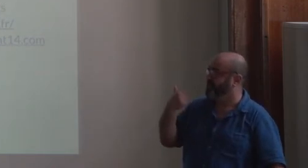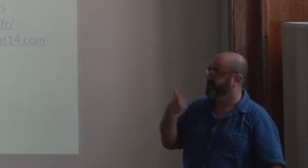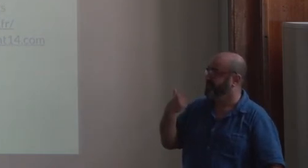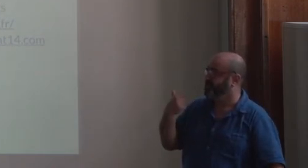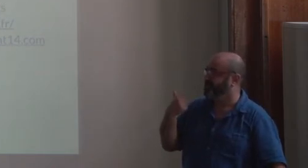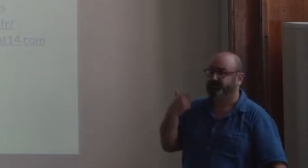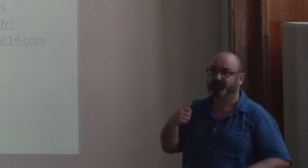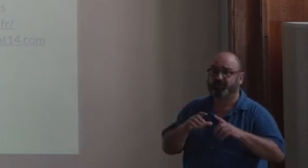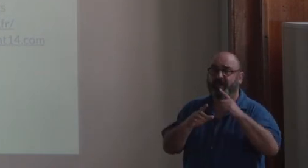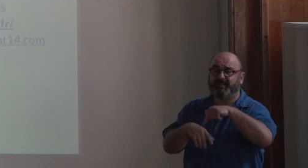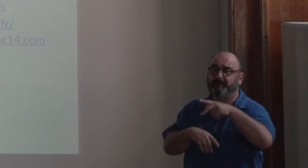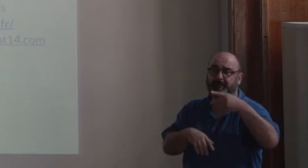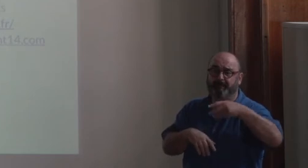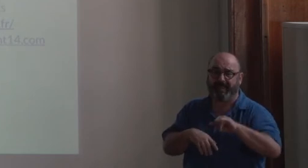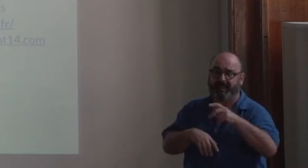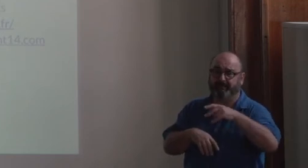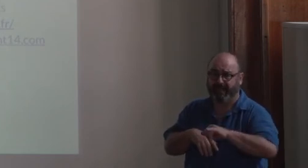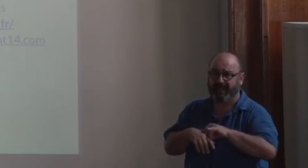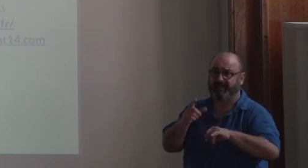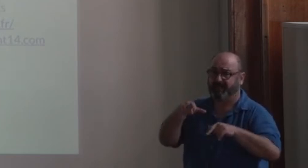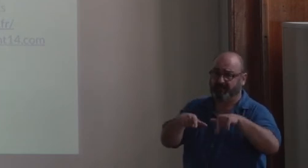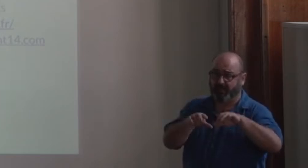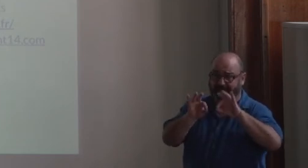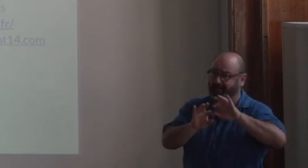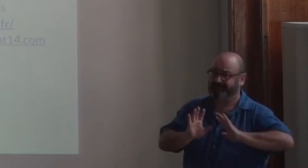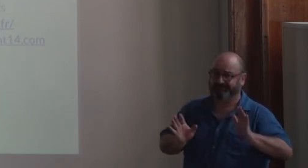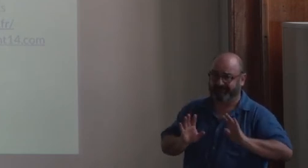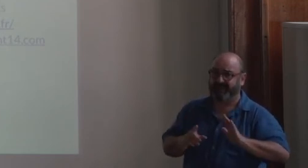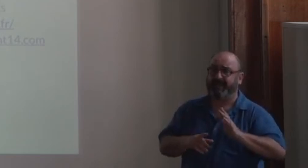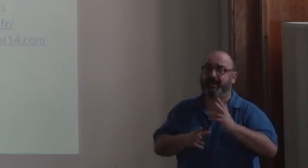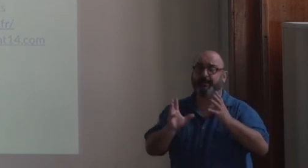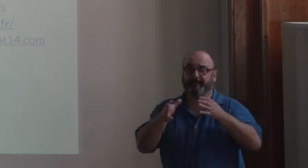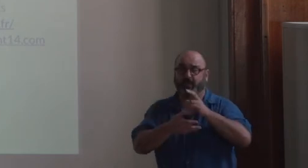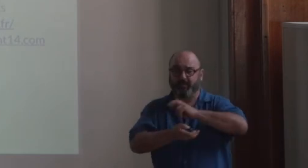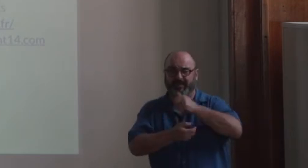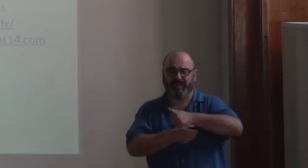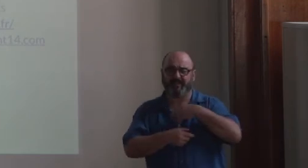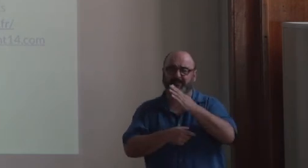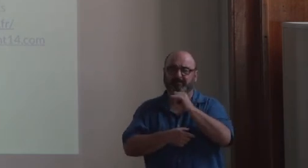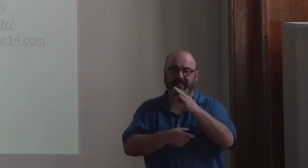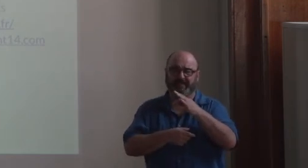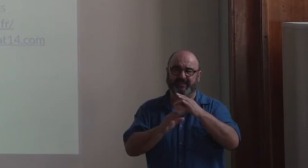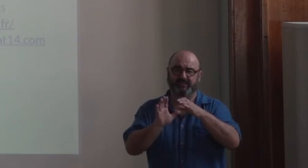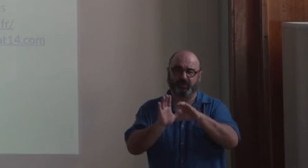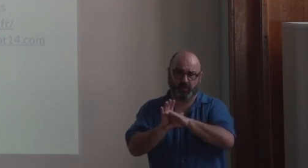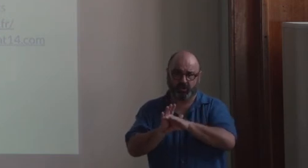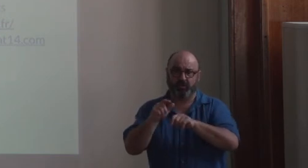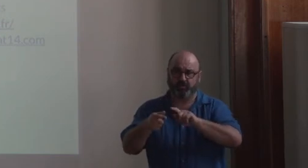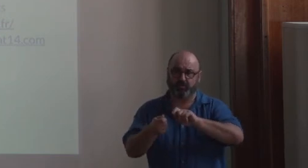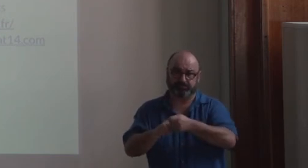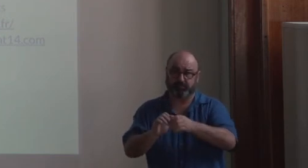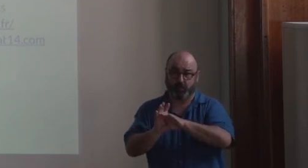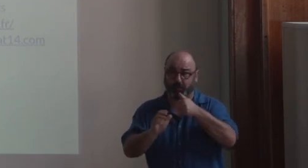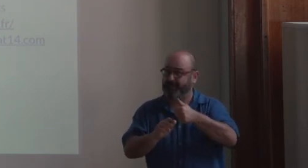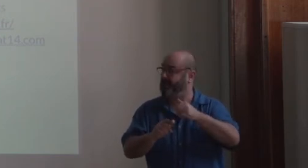just in time, on n'est pas dans PyPy, on n'a pas des optimisations à ce niveau-là. MicroPython a son propre bytecode qu'il utilise pour exécuter votre code. Donc